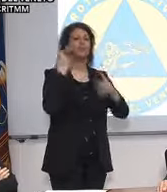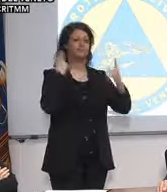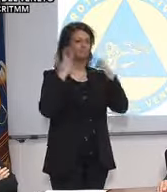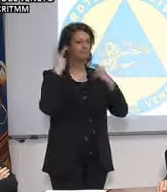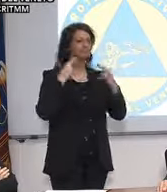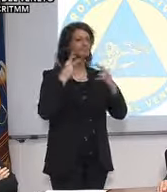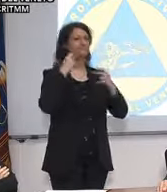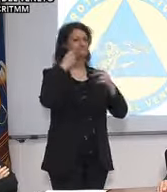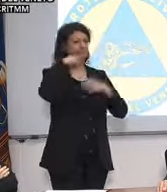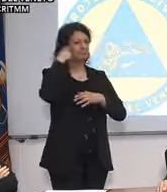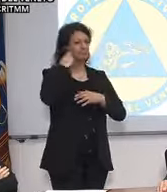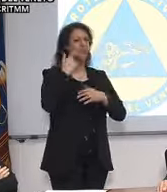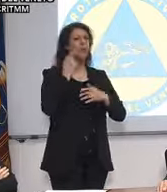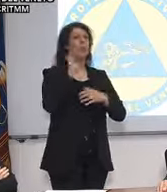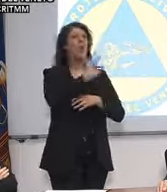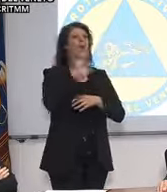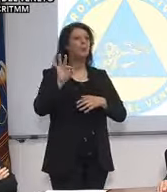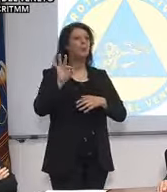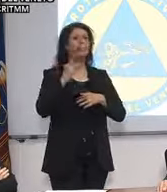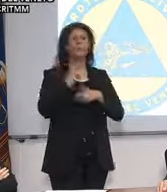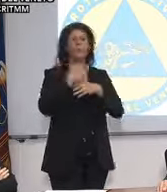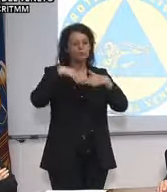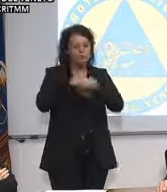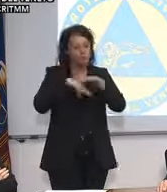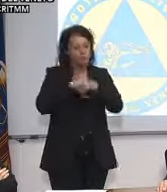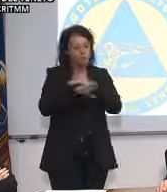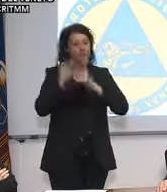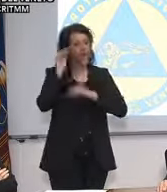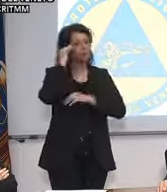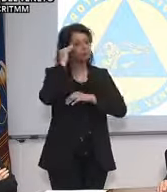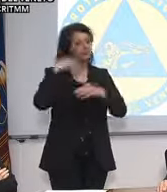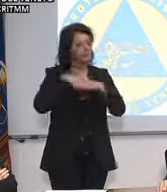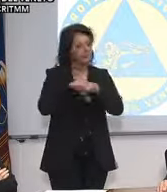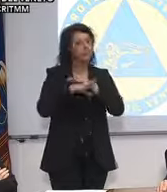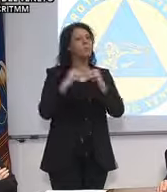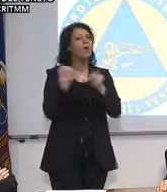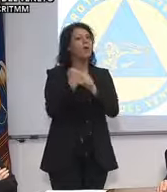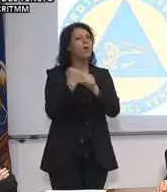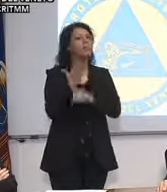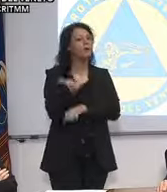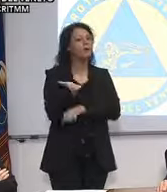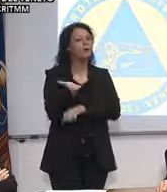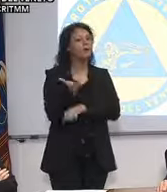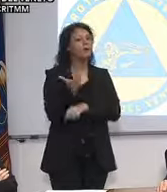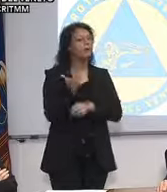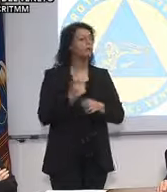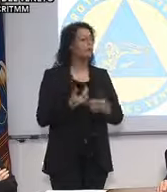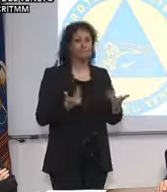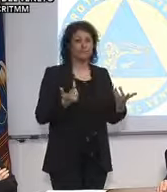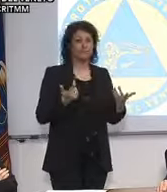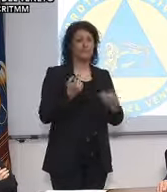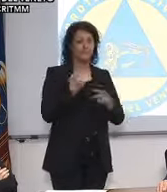questa una pandemia? Si risolve riaprendo le attività.